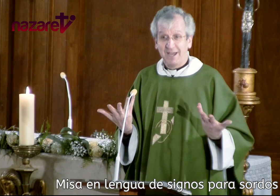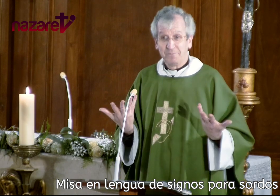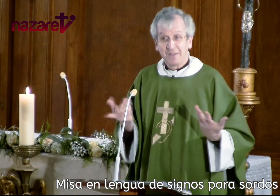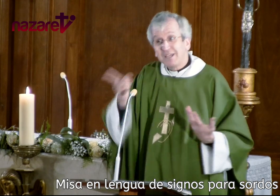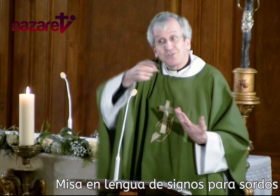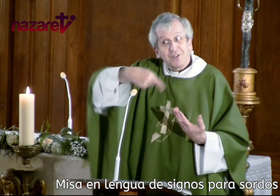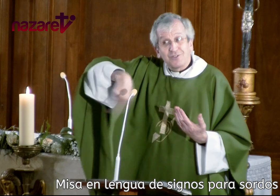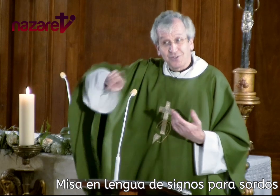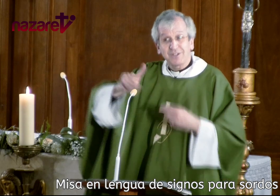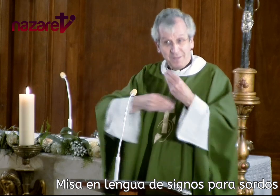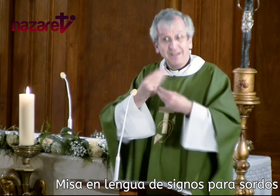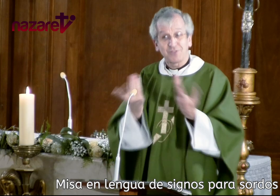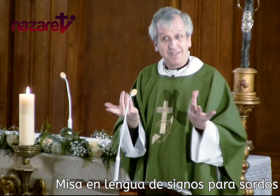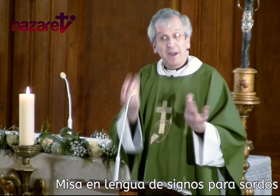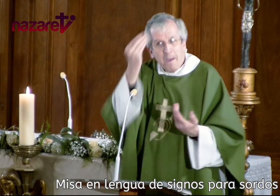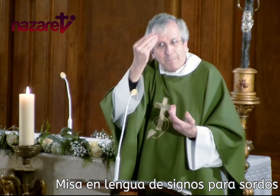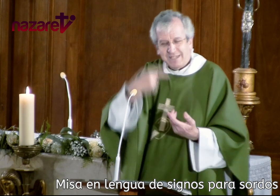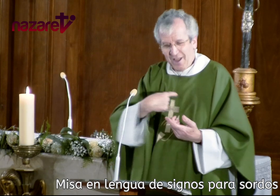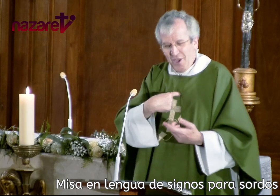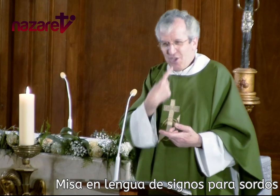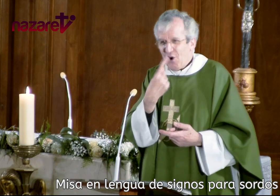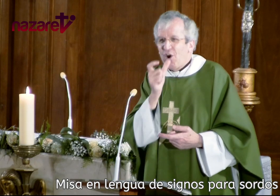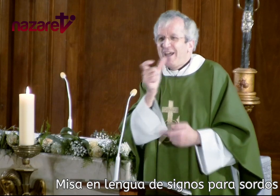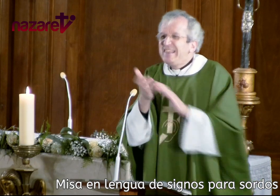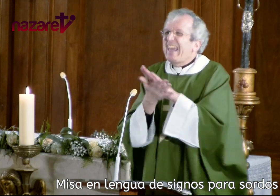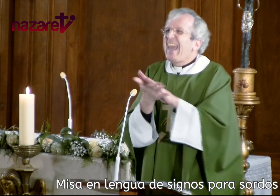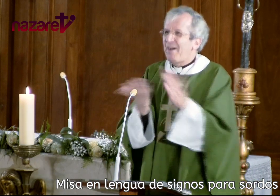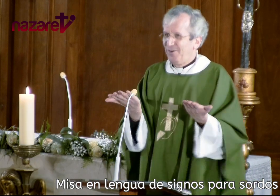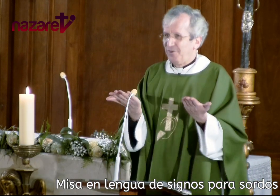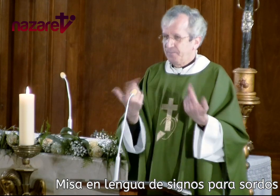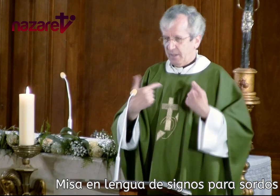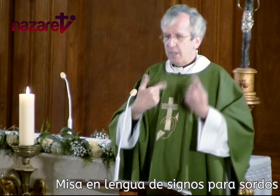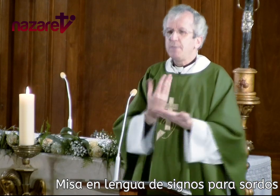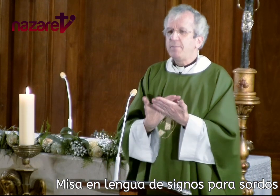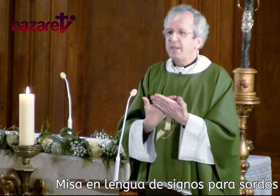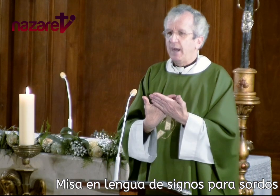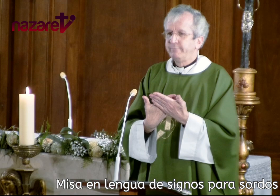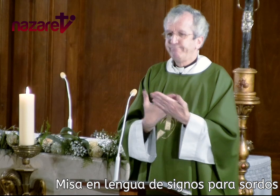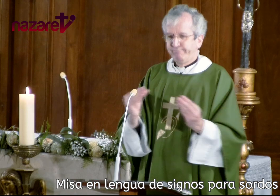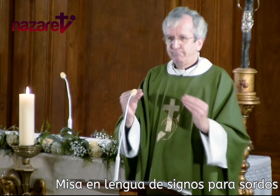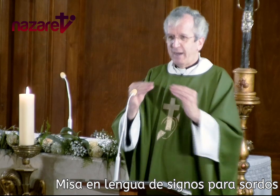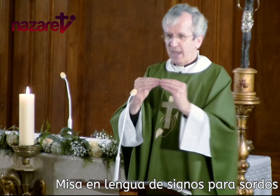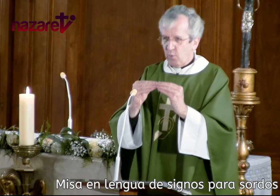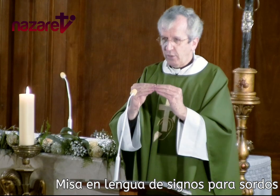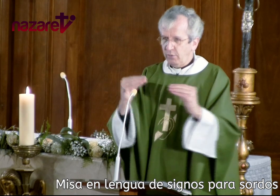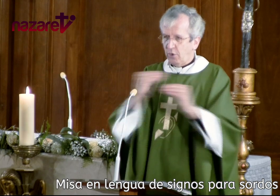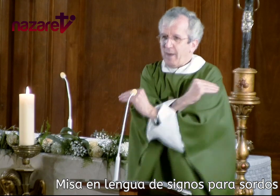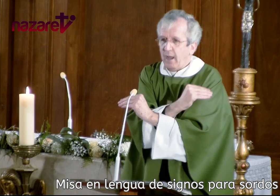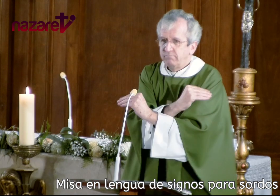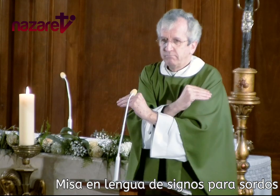y eso es lo que nosotros también tenemos que hacer pensar yo de qué hablo y mi vida va de acuerdo ahora